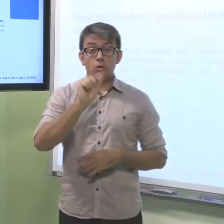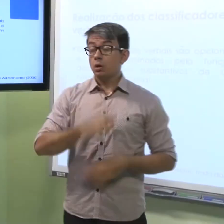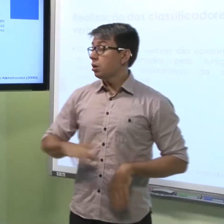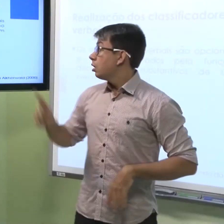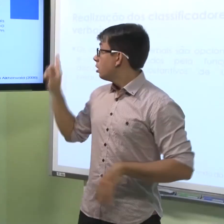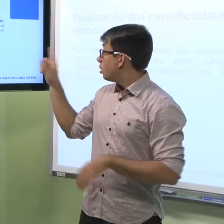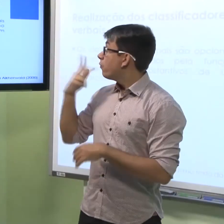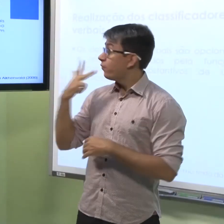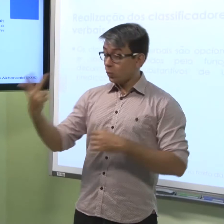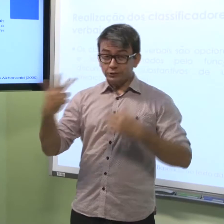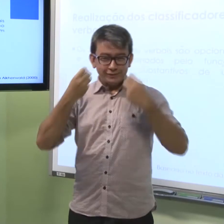classificadores.